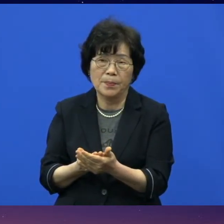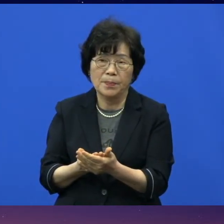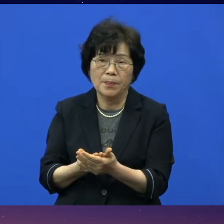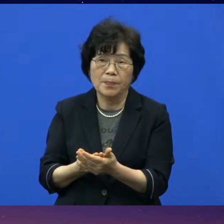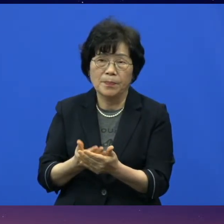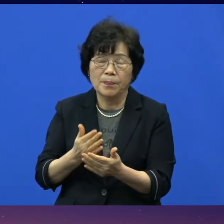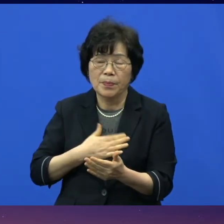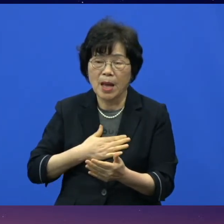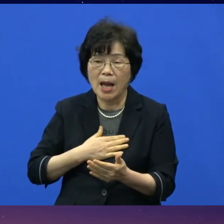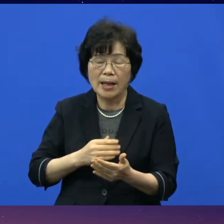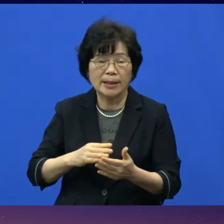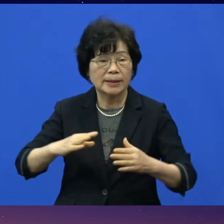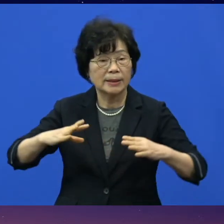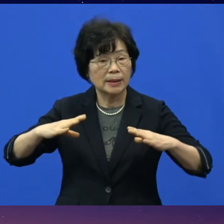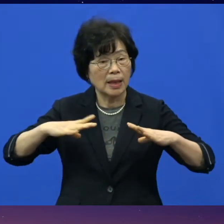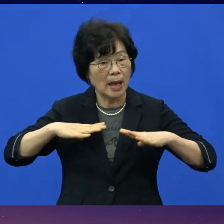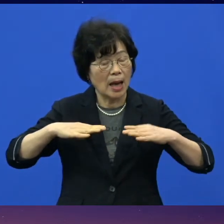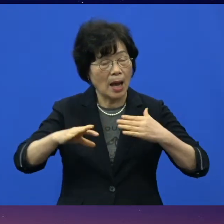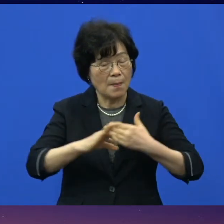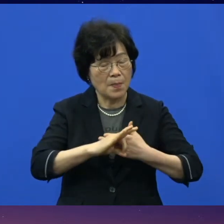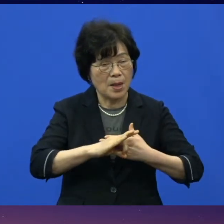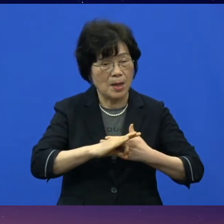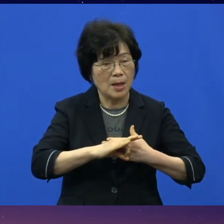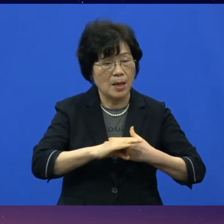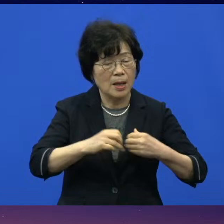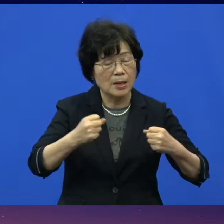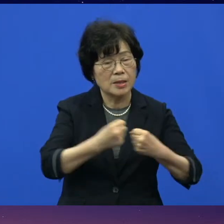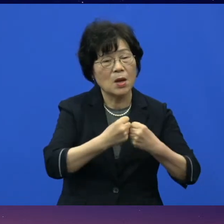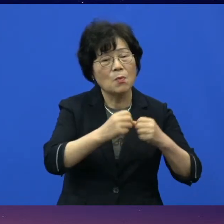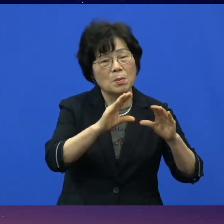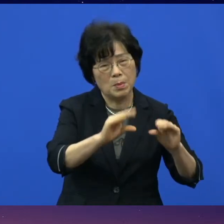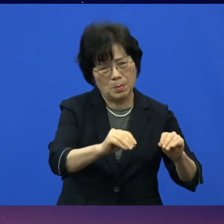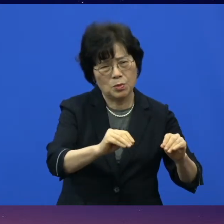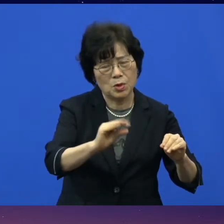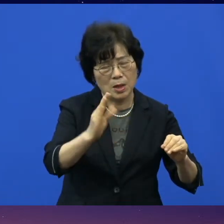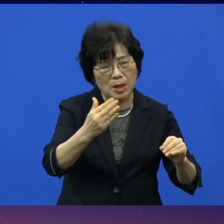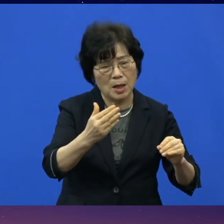여러분, 나를 드러내고자 하는 싸움을 멈춰야 합니다. 우리는 예수를 담은 그릇이야 합니다.